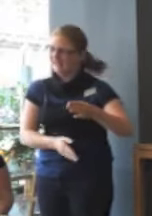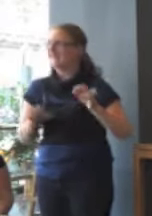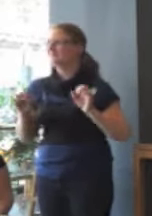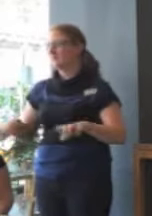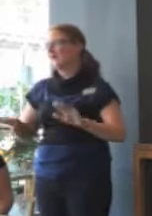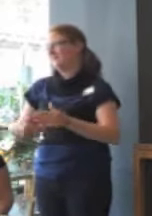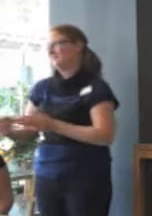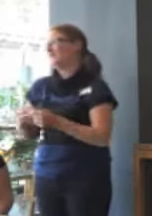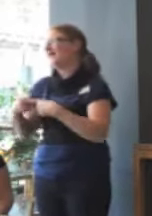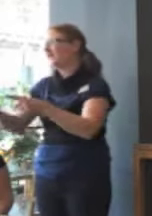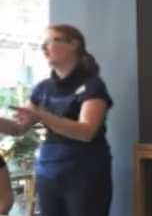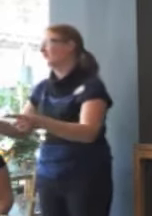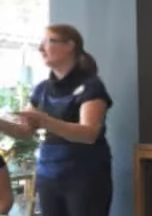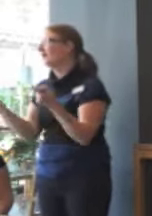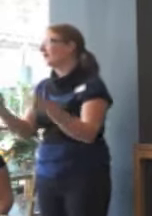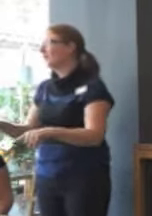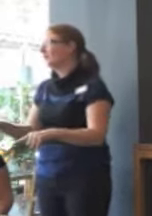trycksåret.